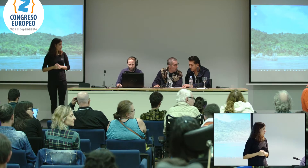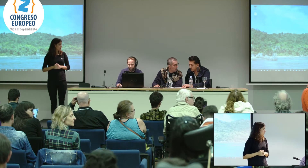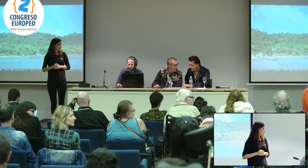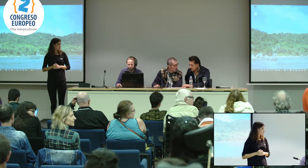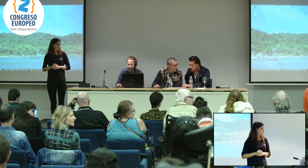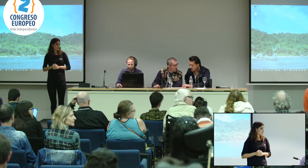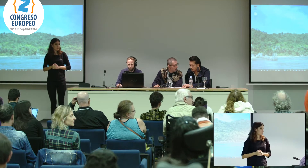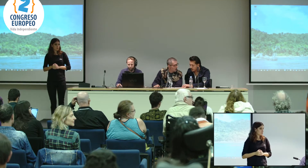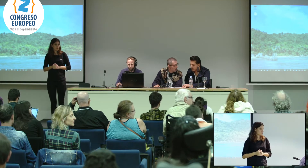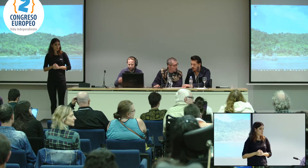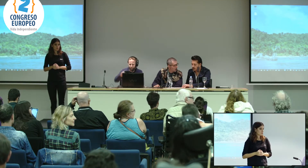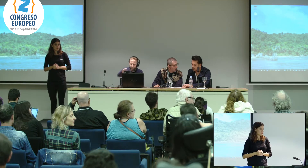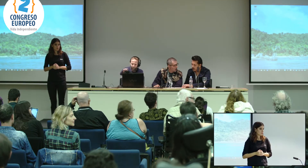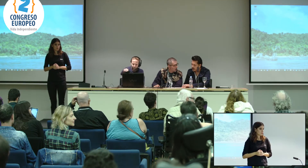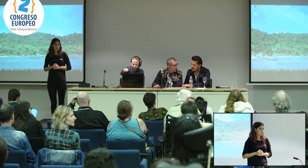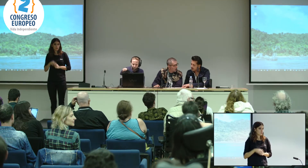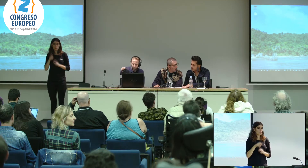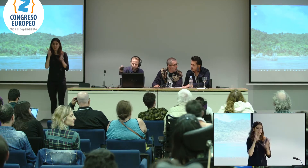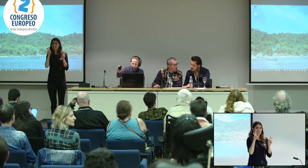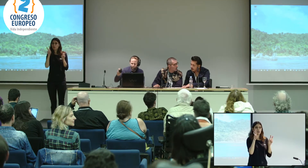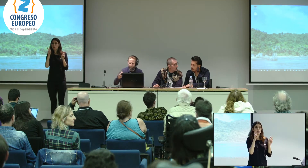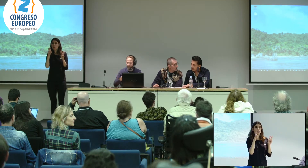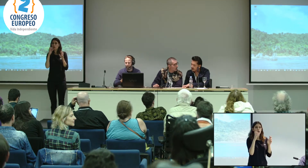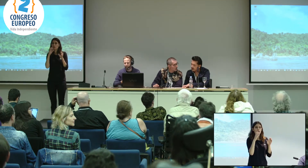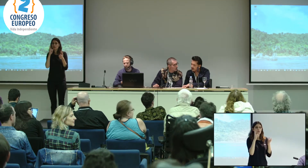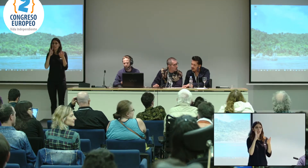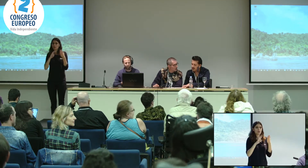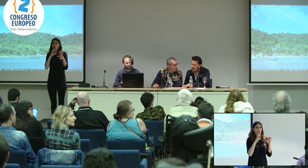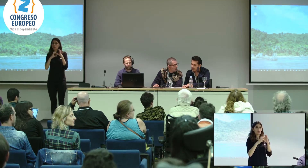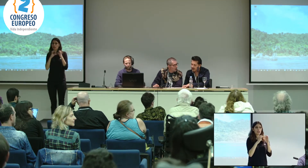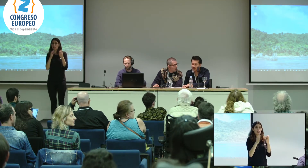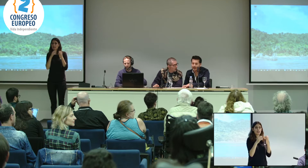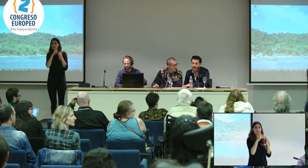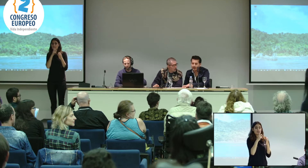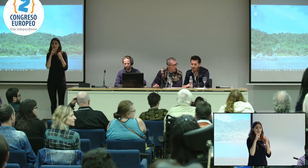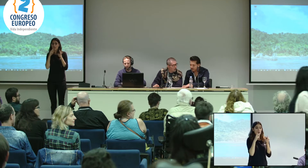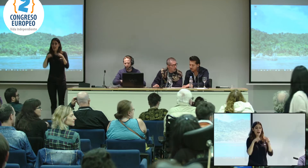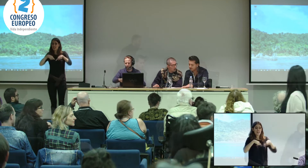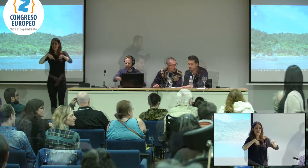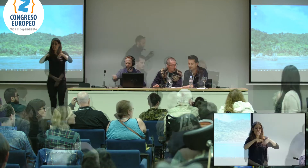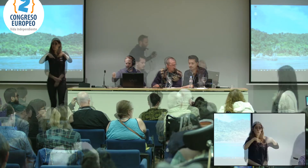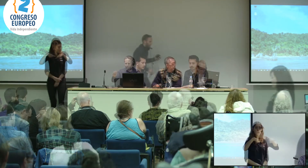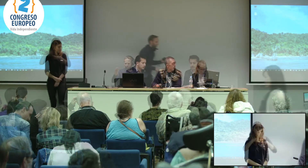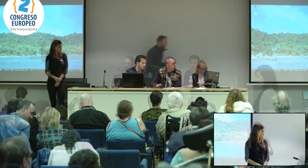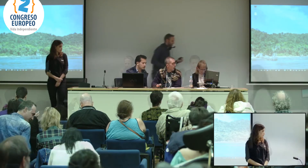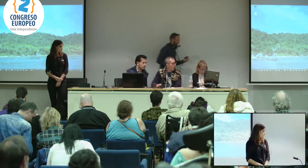título es... Y su título es Circulación restringida.